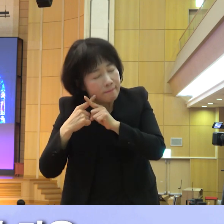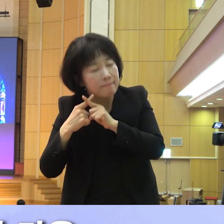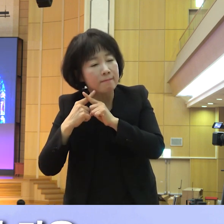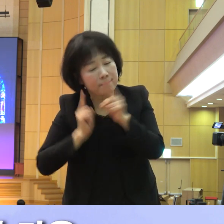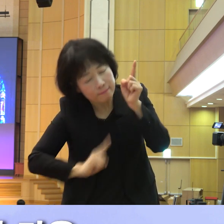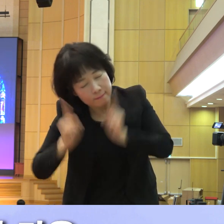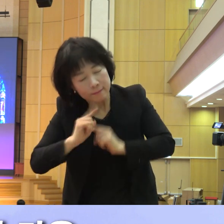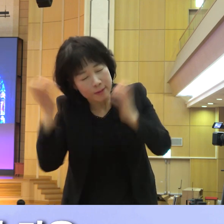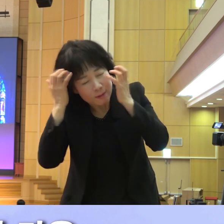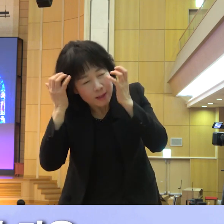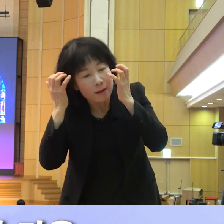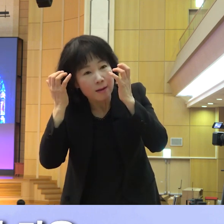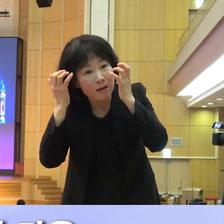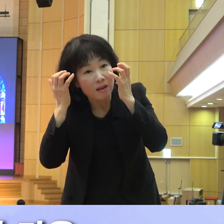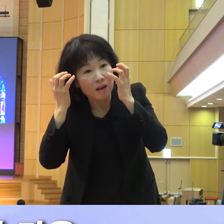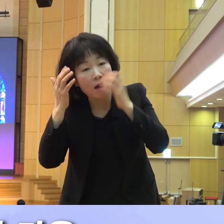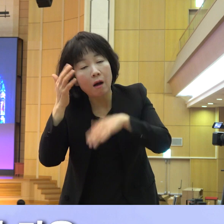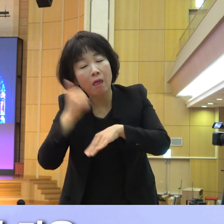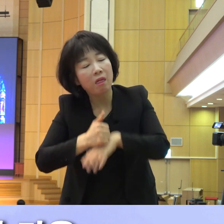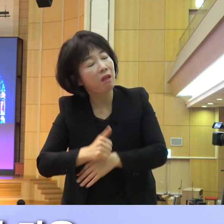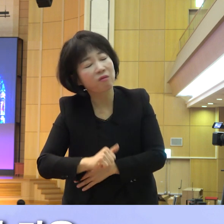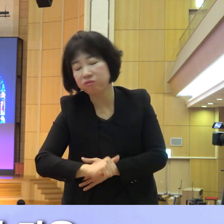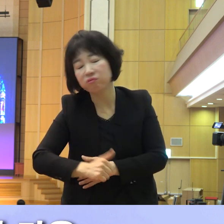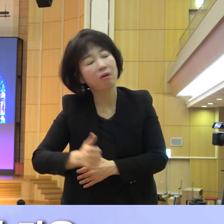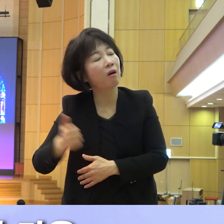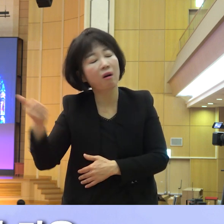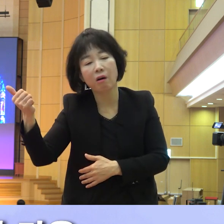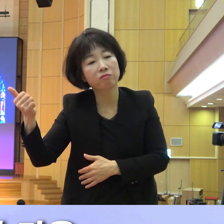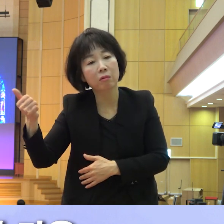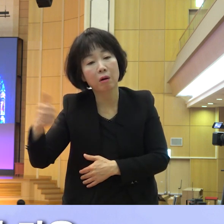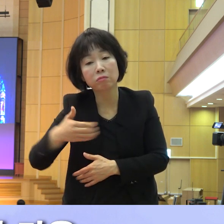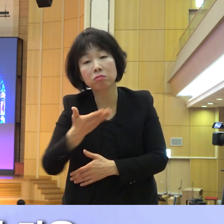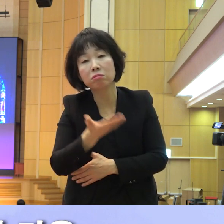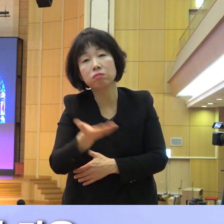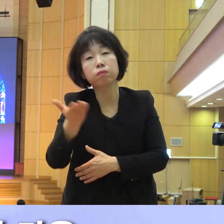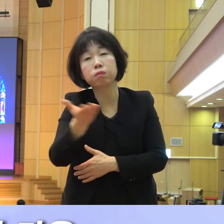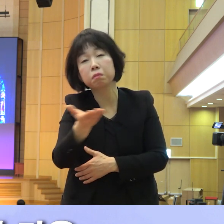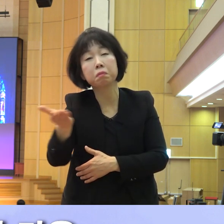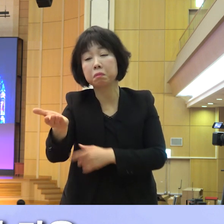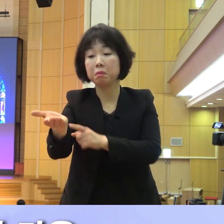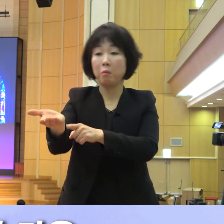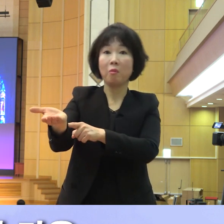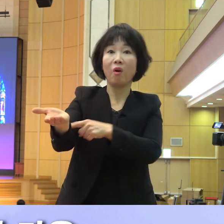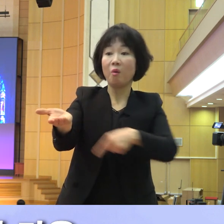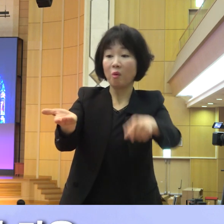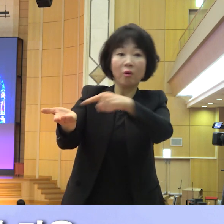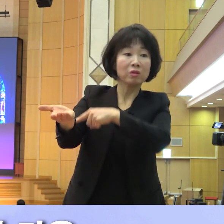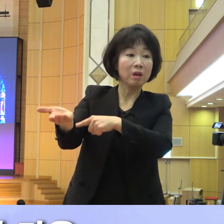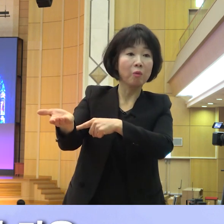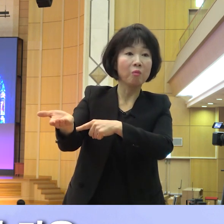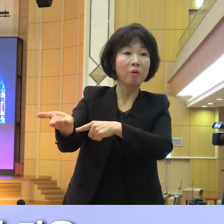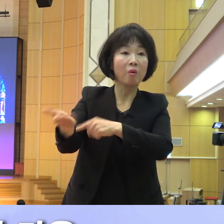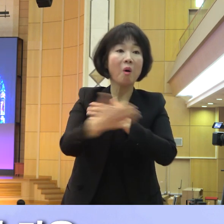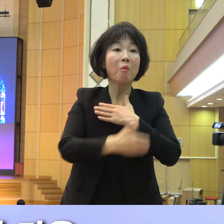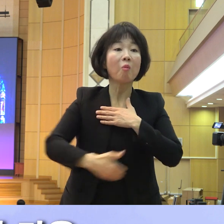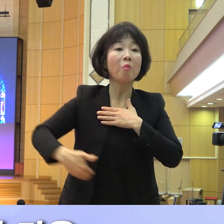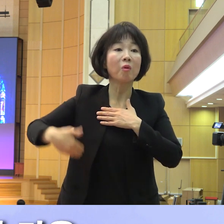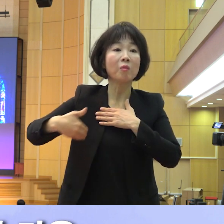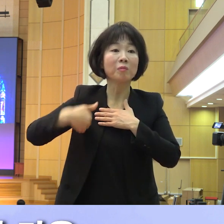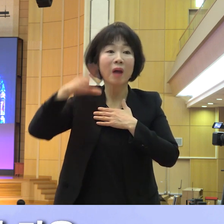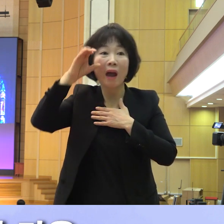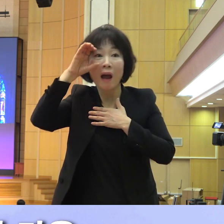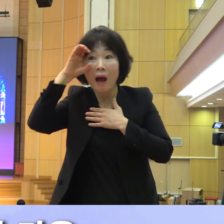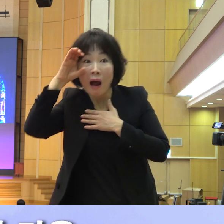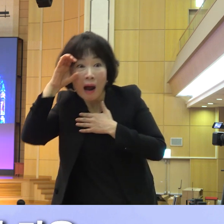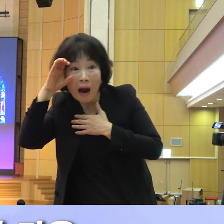그렇게 고생을 하고 그리고 결과적으로 죽어서 자기 몸을 전부 다